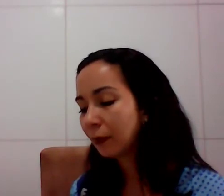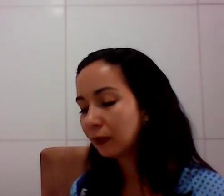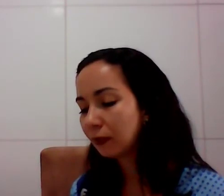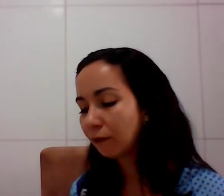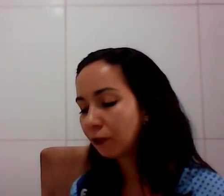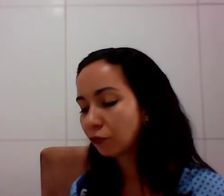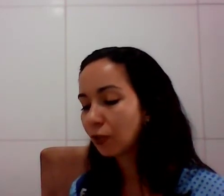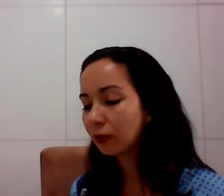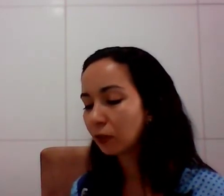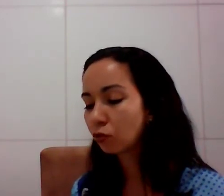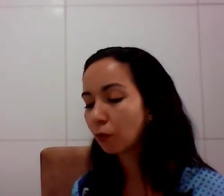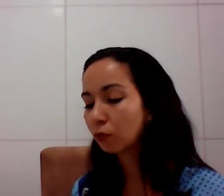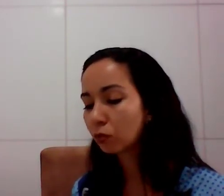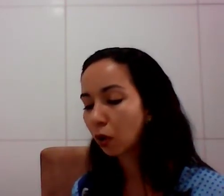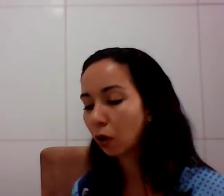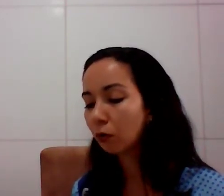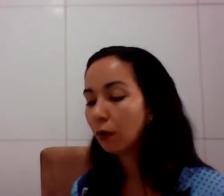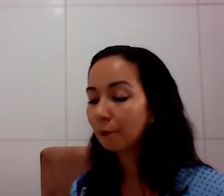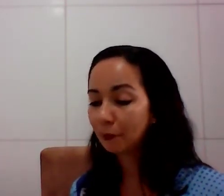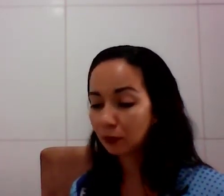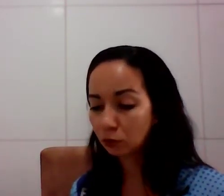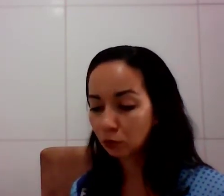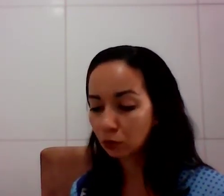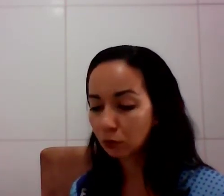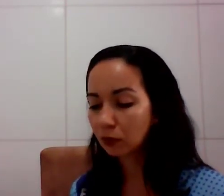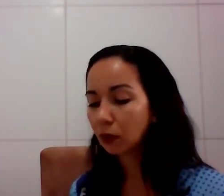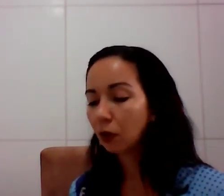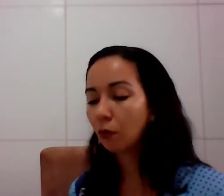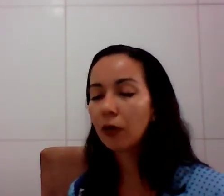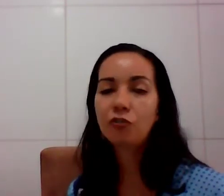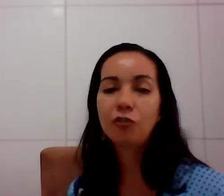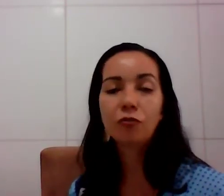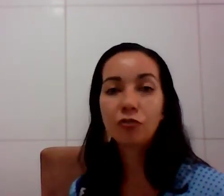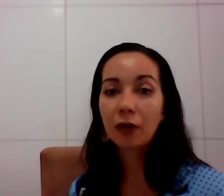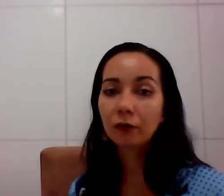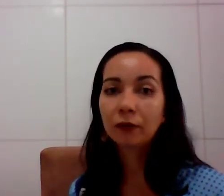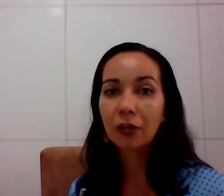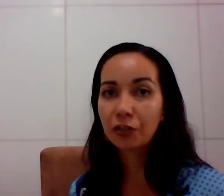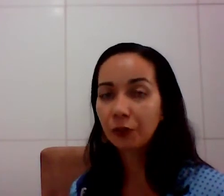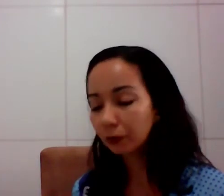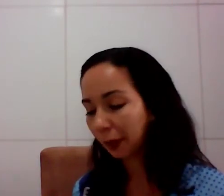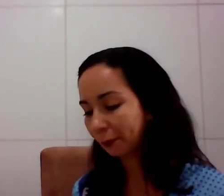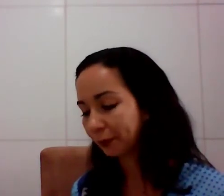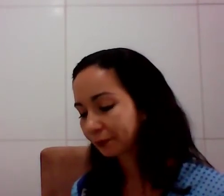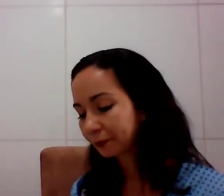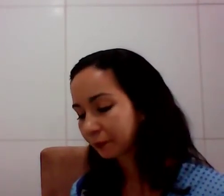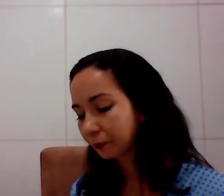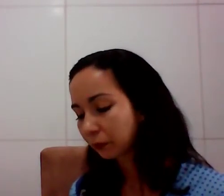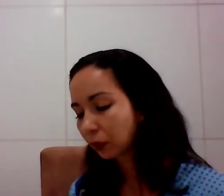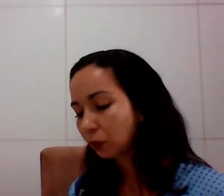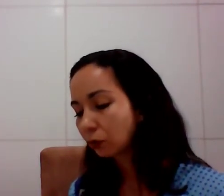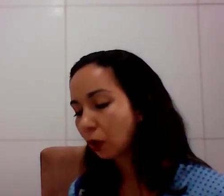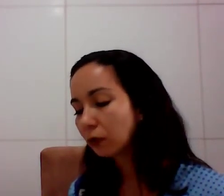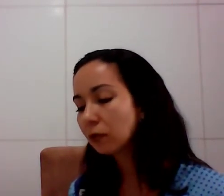podem ser vistos desenhos como o sol, pessoas ou registros da contagem do tempo. Todos